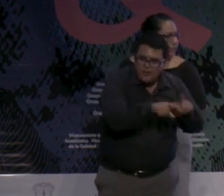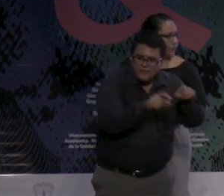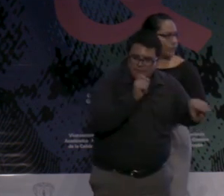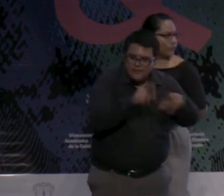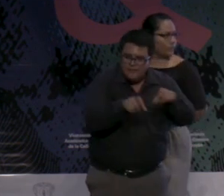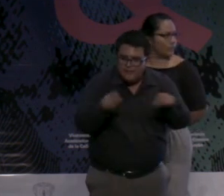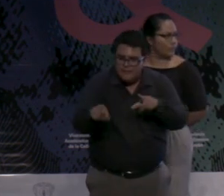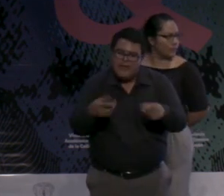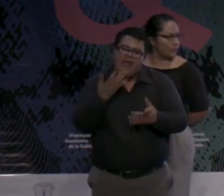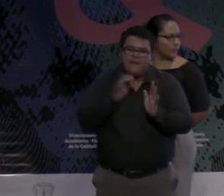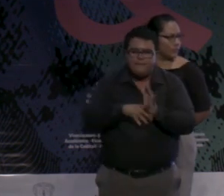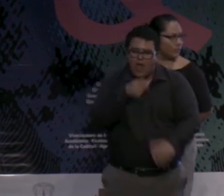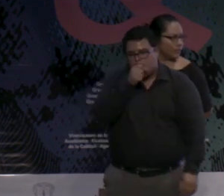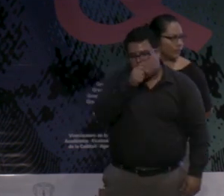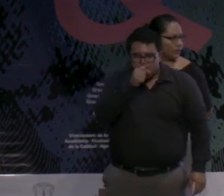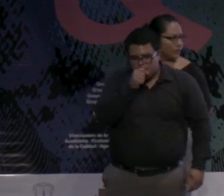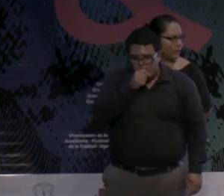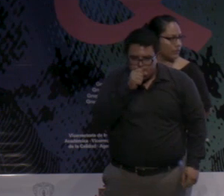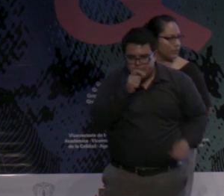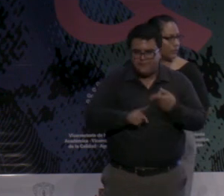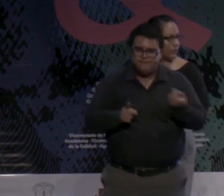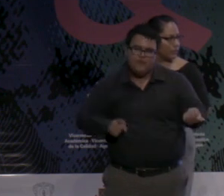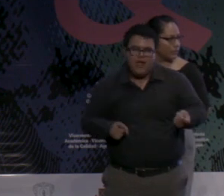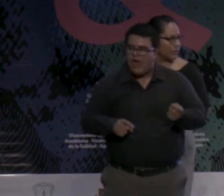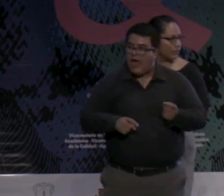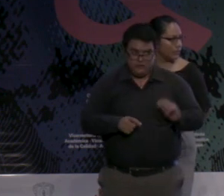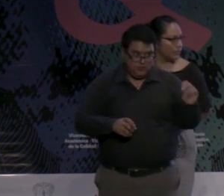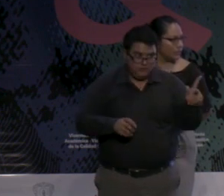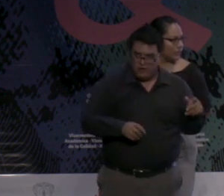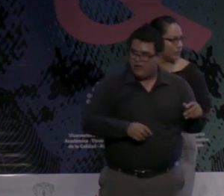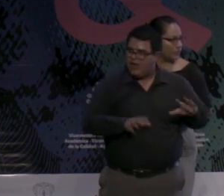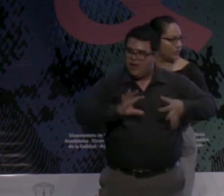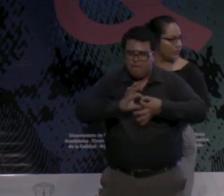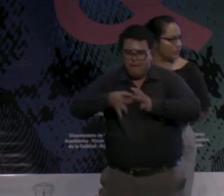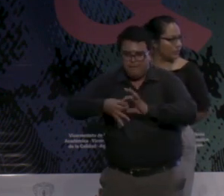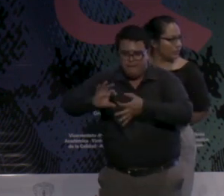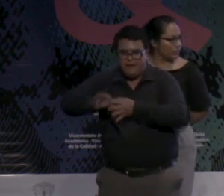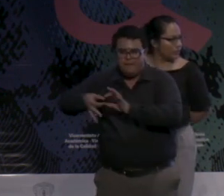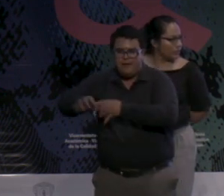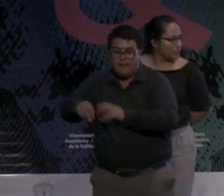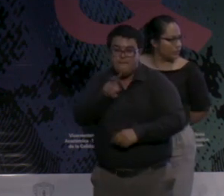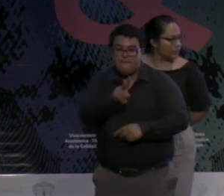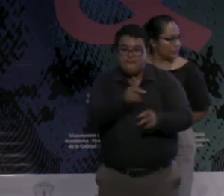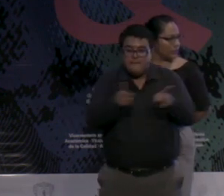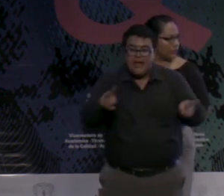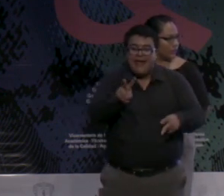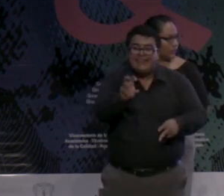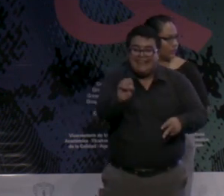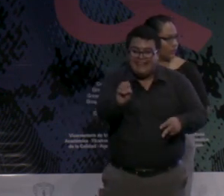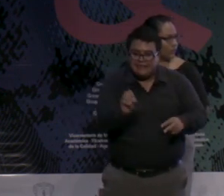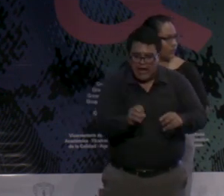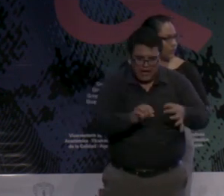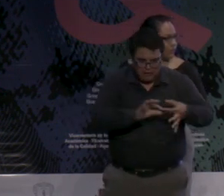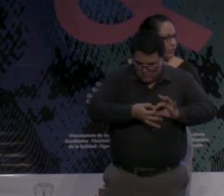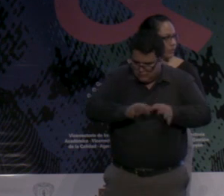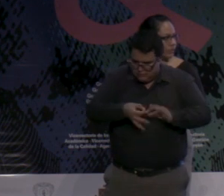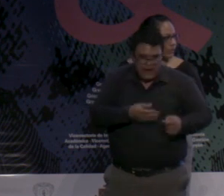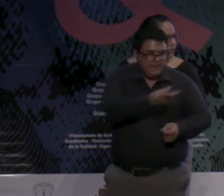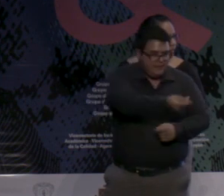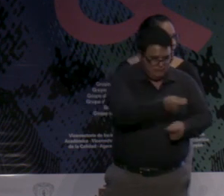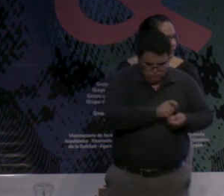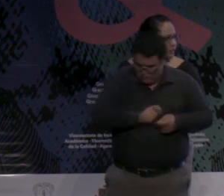a personas para que un día vinieran y desde la Facultad de Artes, donde había un dibujo de una chaza con los productos, nosotros le decíamos a las personas: ¿qué producto